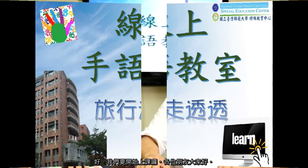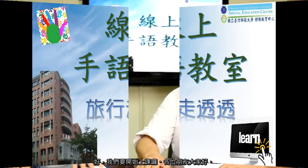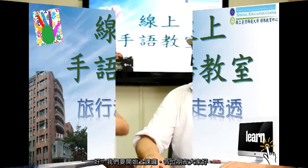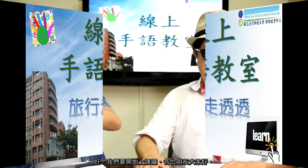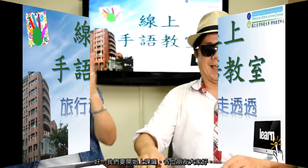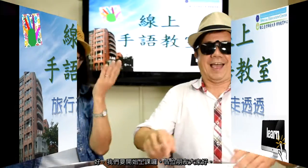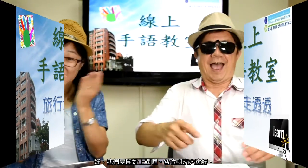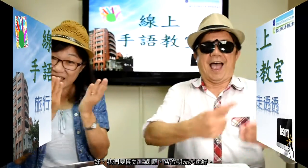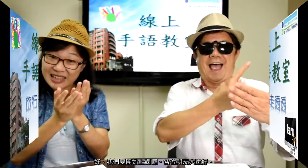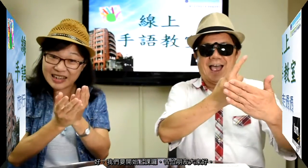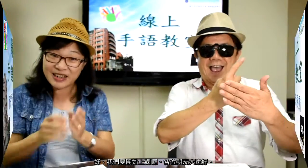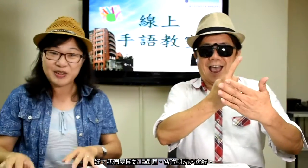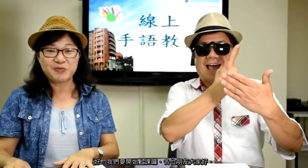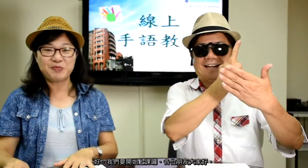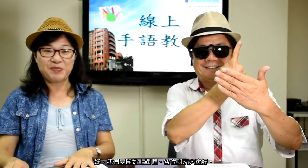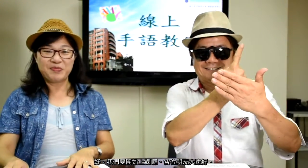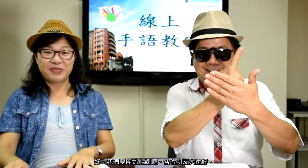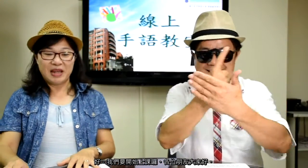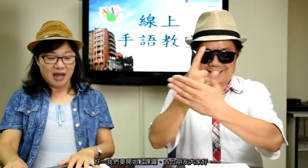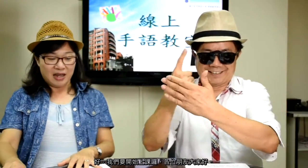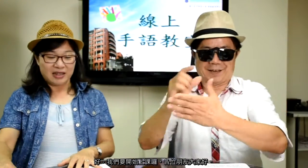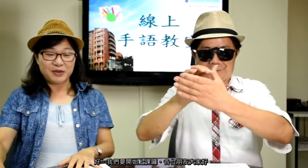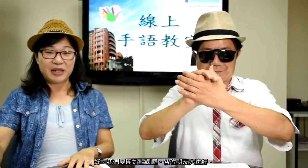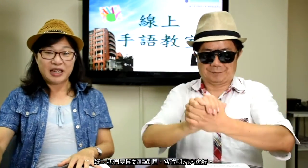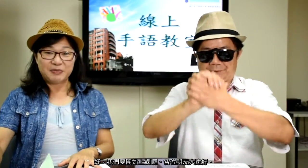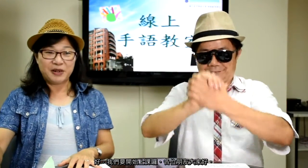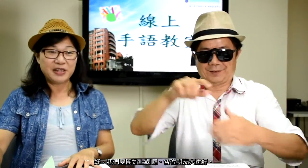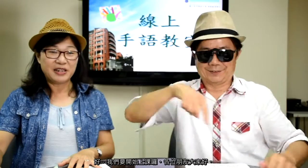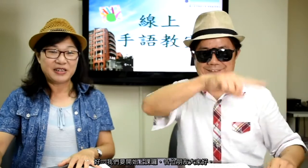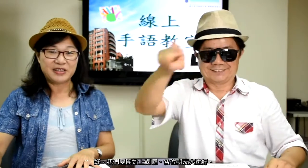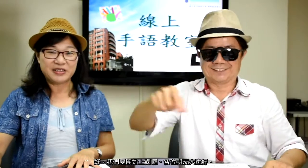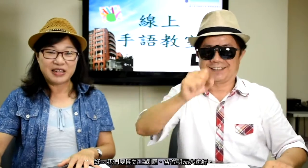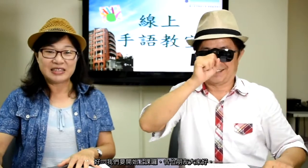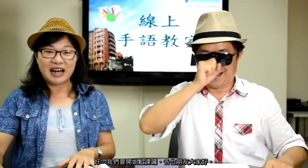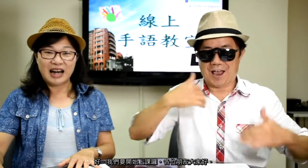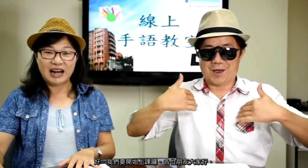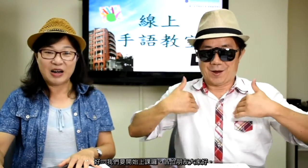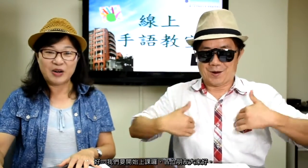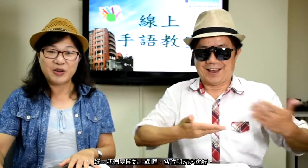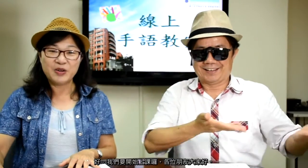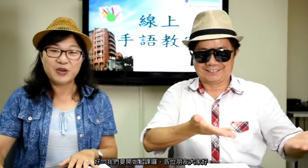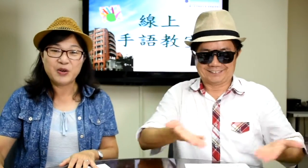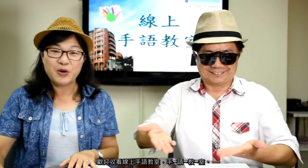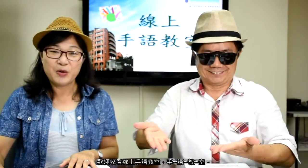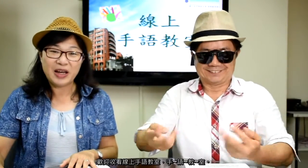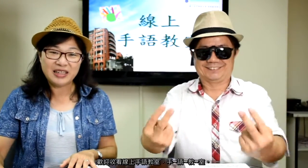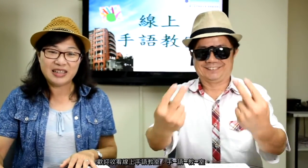好，我们要开始上课喽。各位朋友，大家好，欢